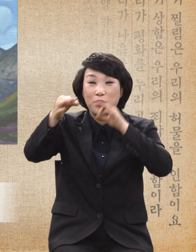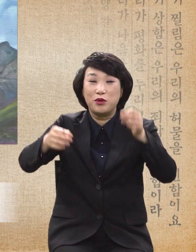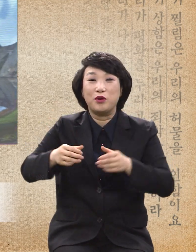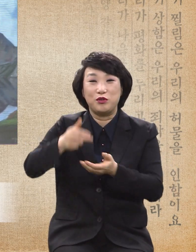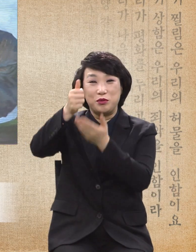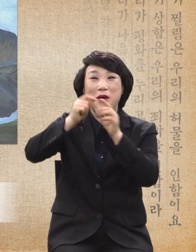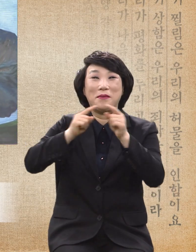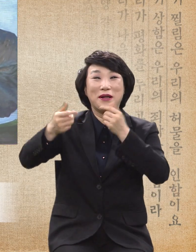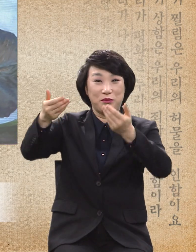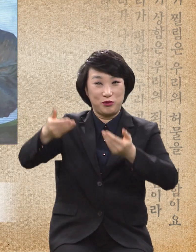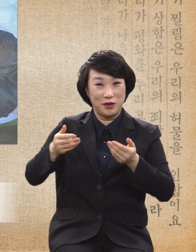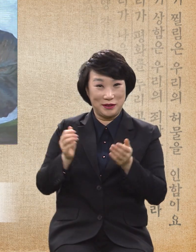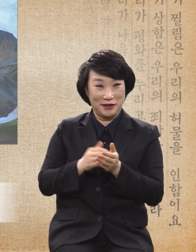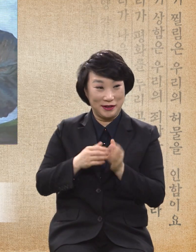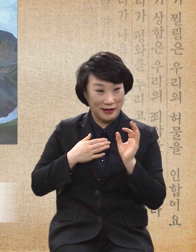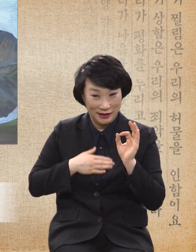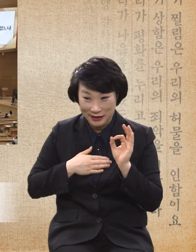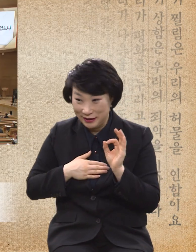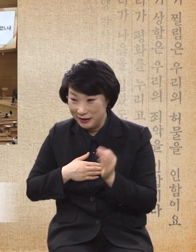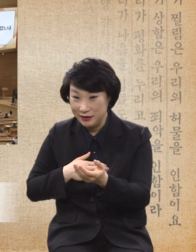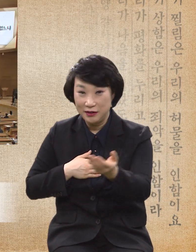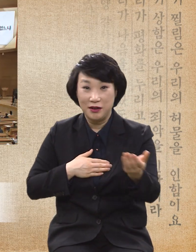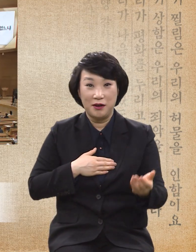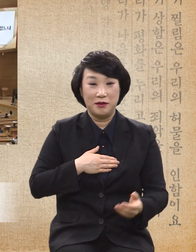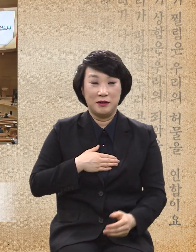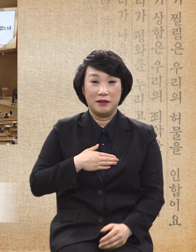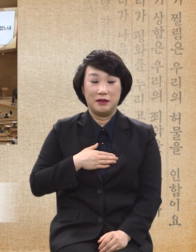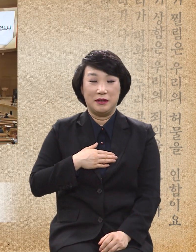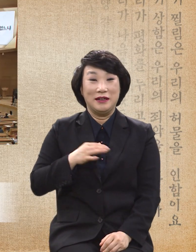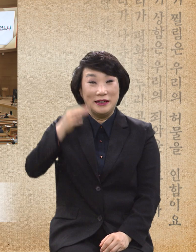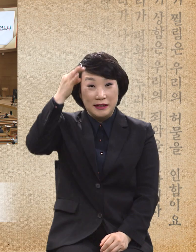주셨습니다. 인정하십니까?